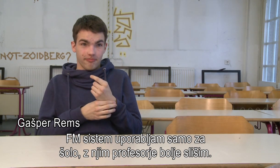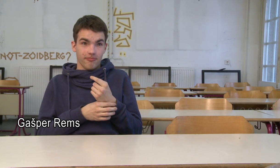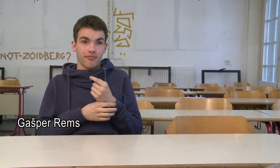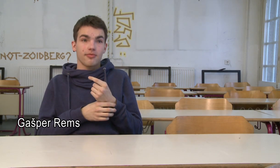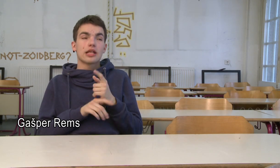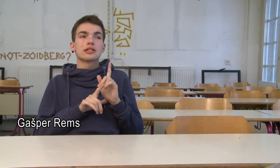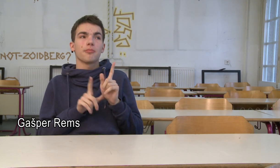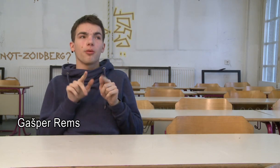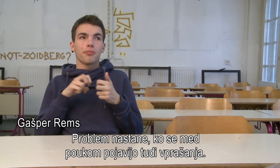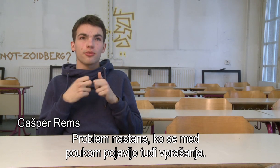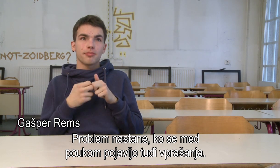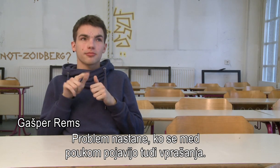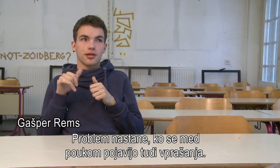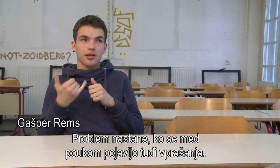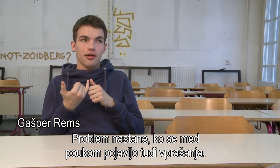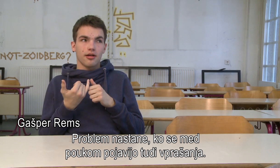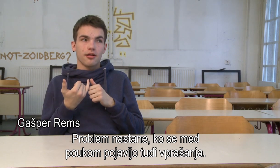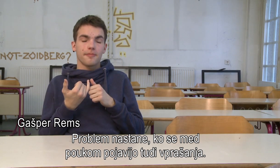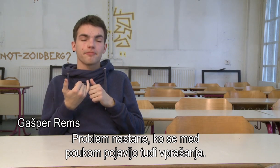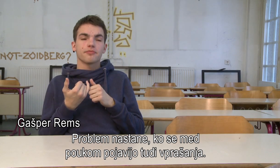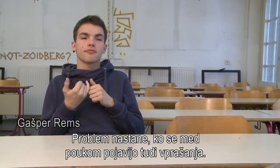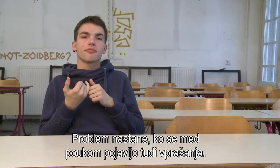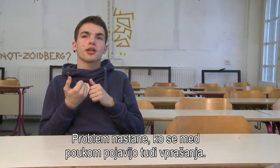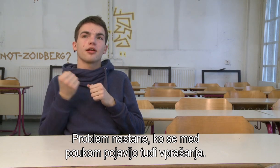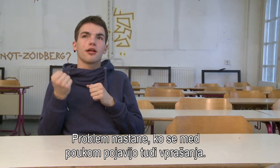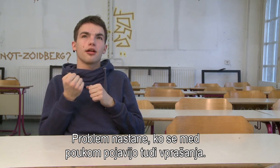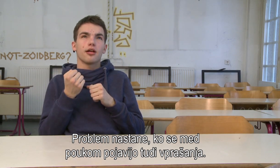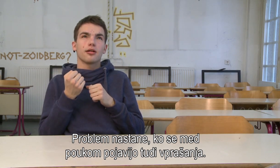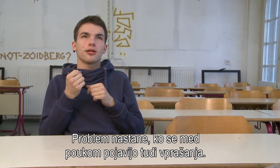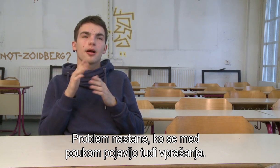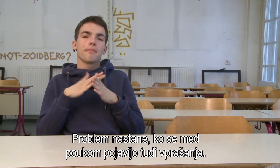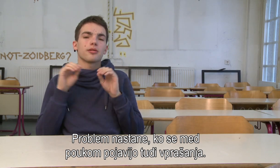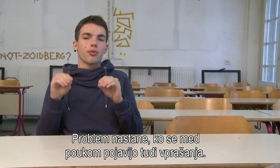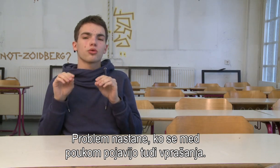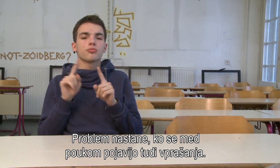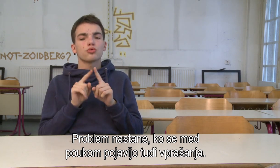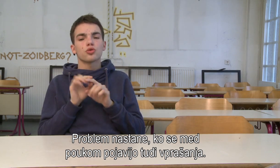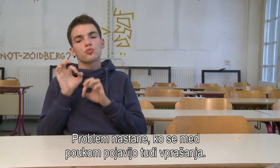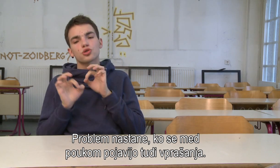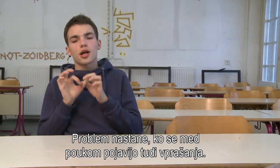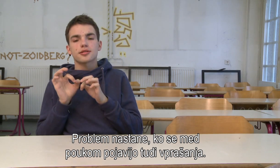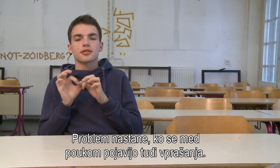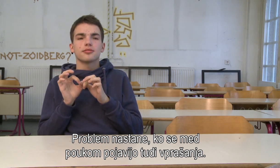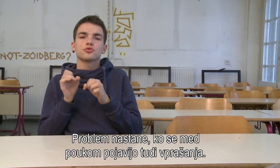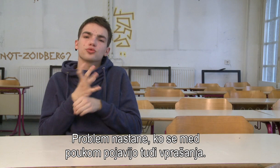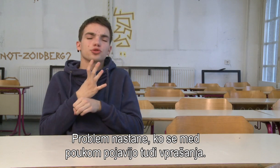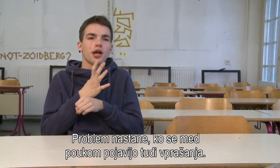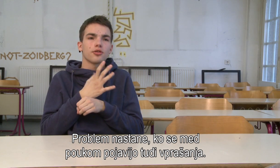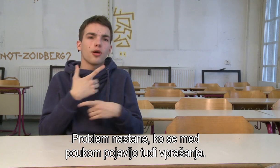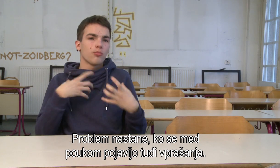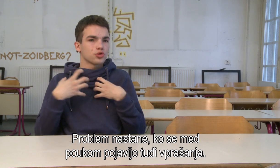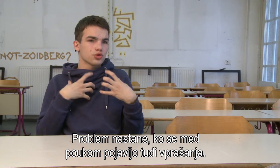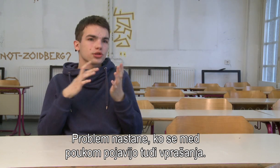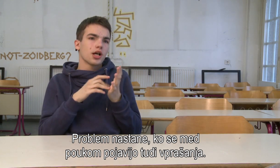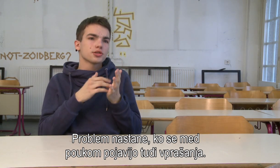profesorja. Moj problem tem je, ker med poukom tudi včasih